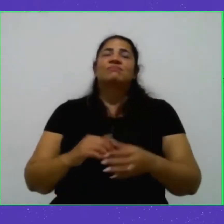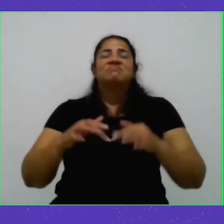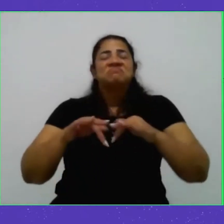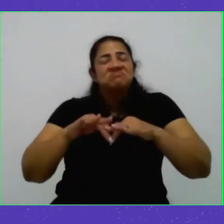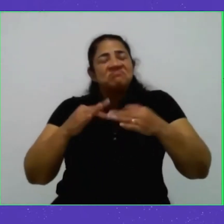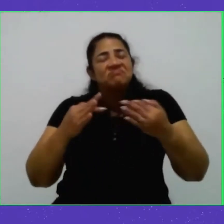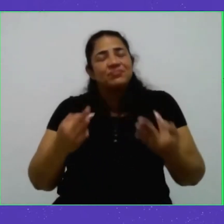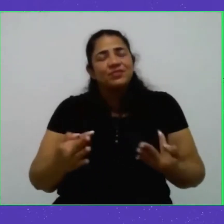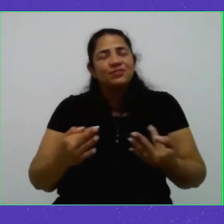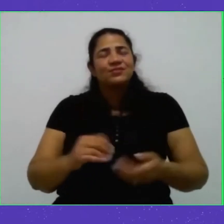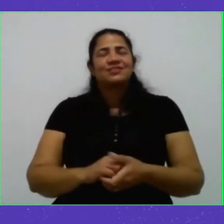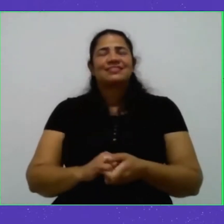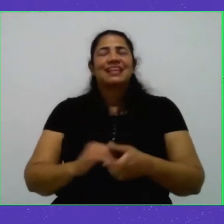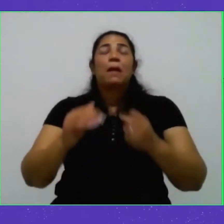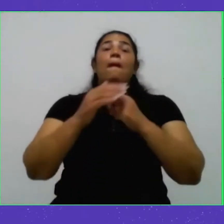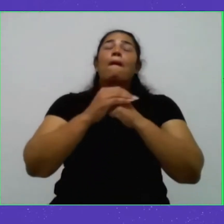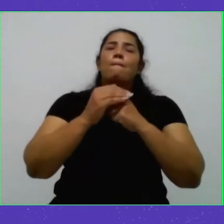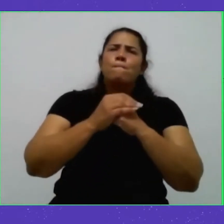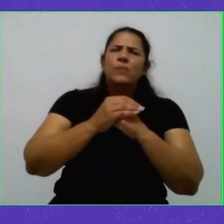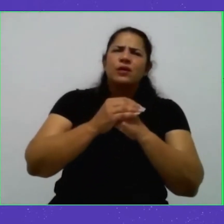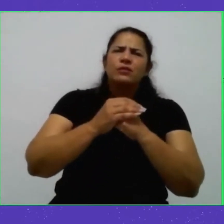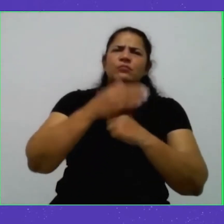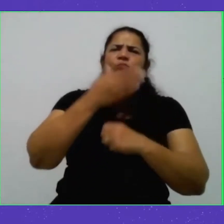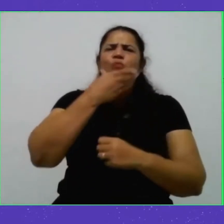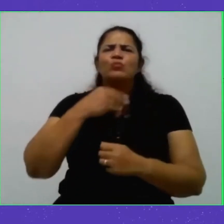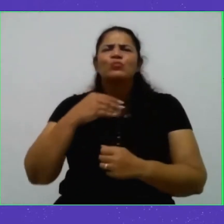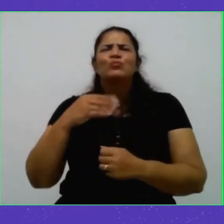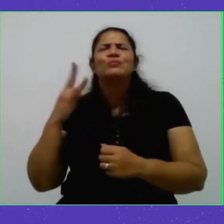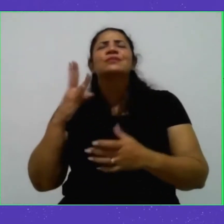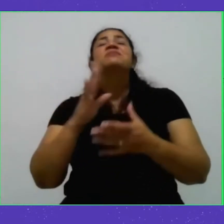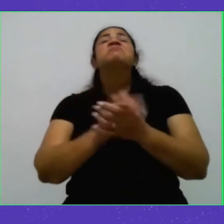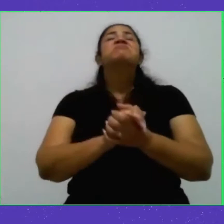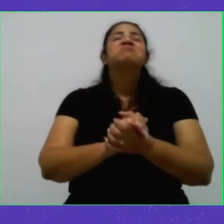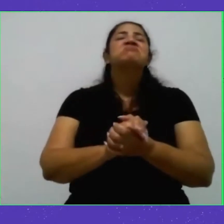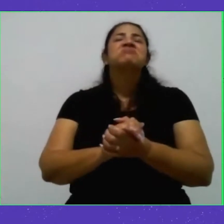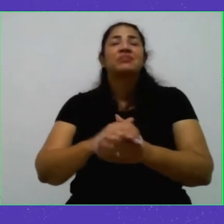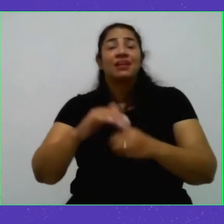maridos? Tem irmão até que desapareceu na cadeira ali, não sei para onde ele foi.